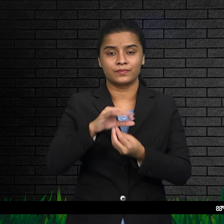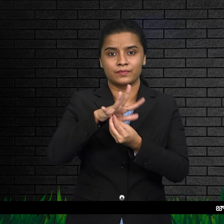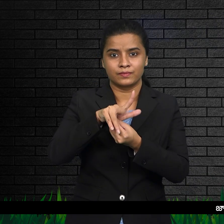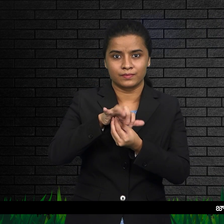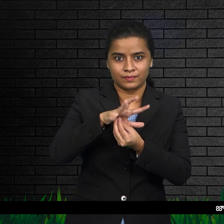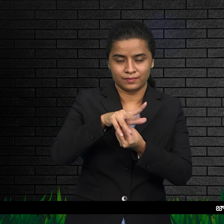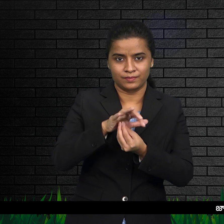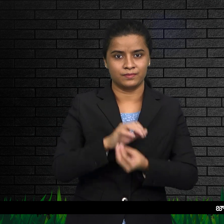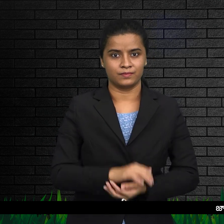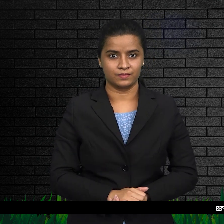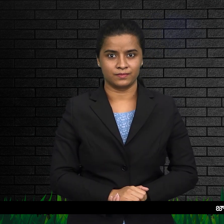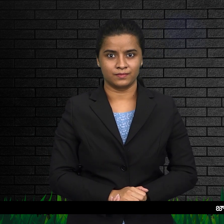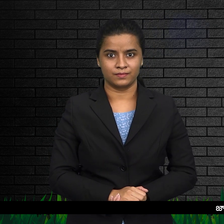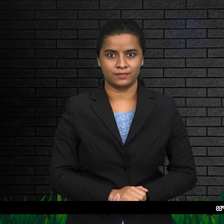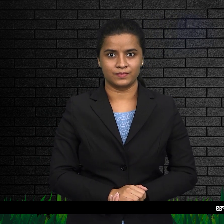జాంతవ భక్షణ,